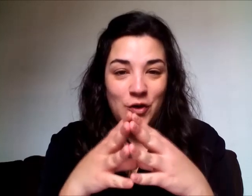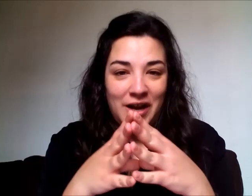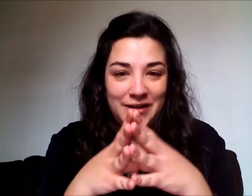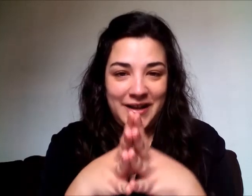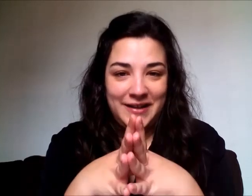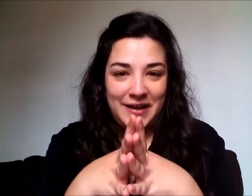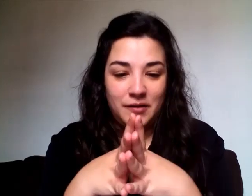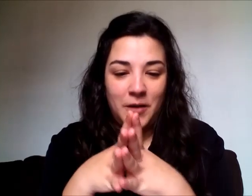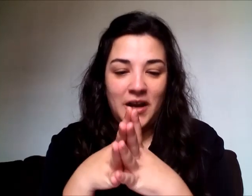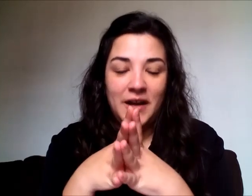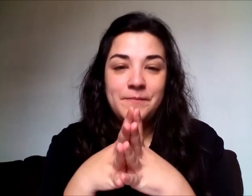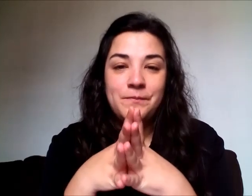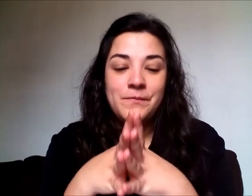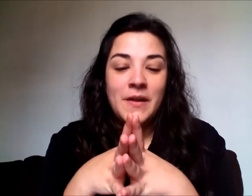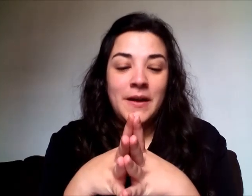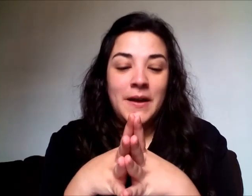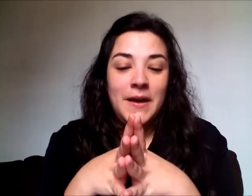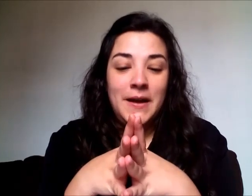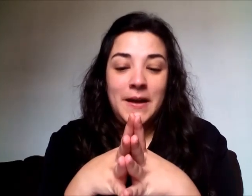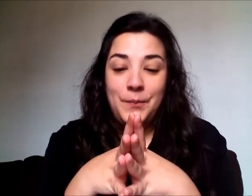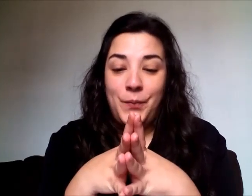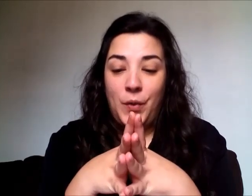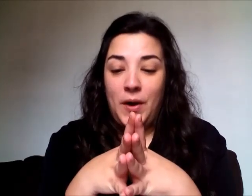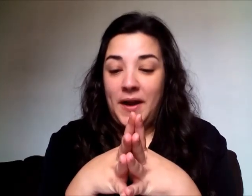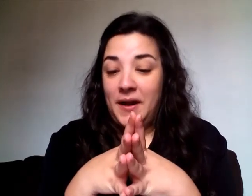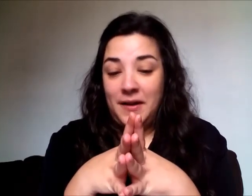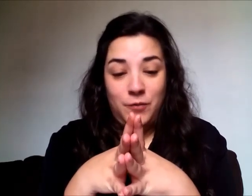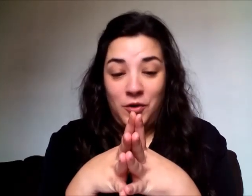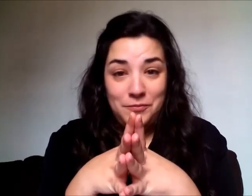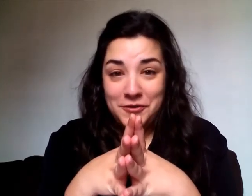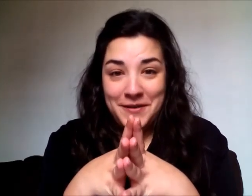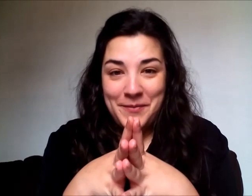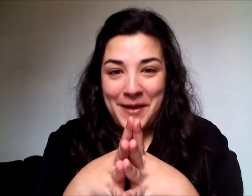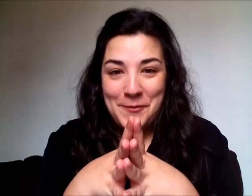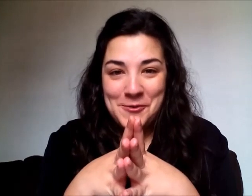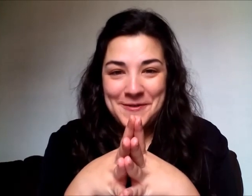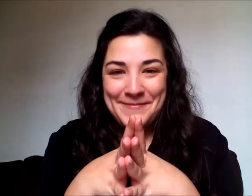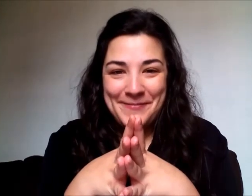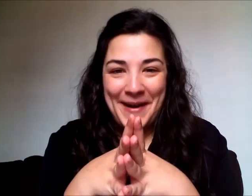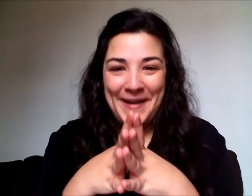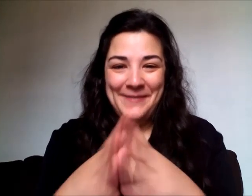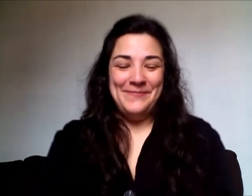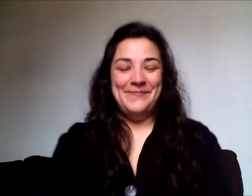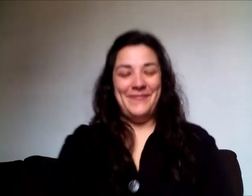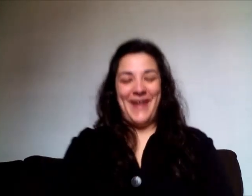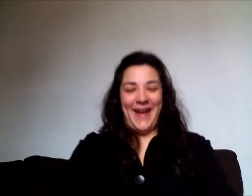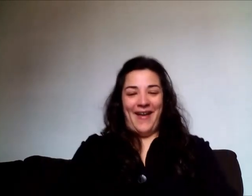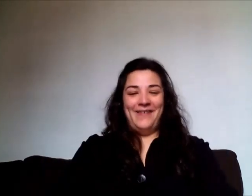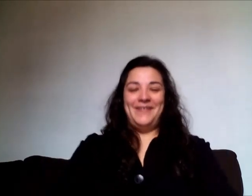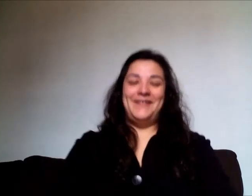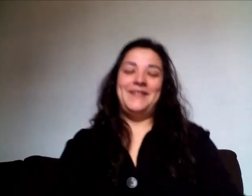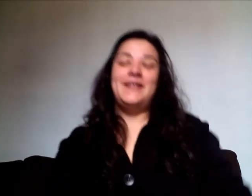con las letras, ¿vale? Pues bueno, pues empezamos, ¿vale? Venga.